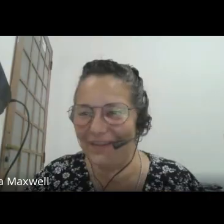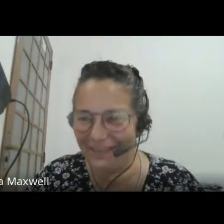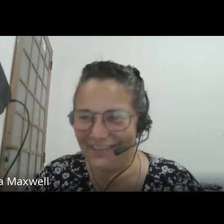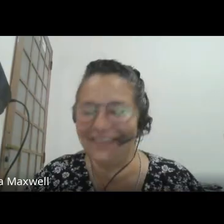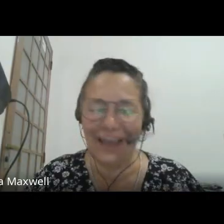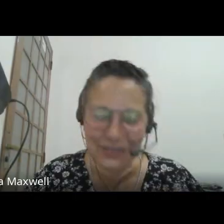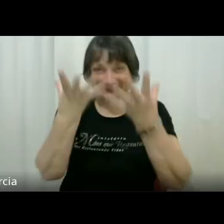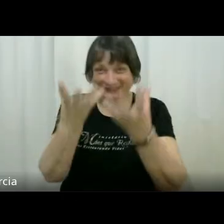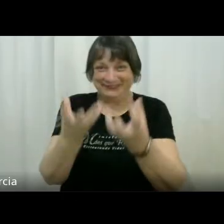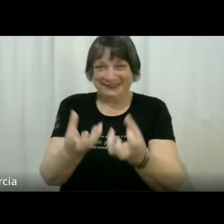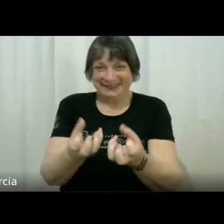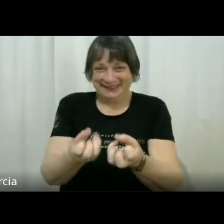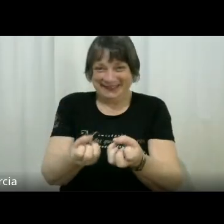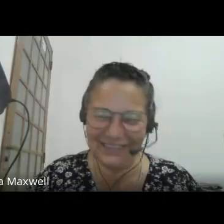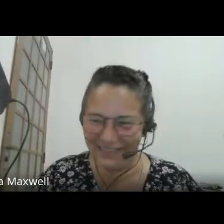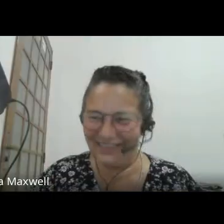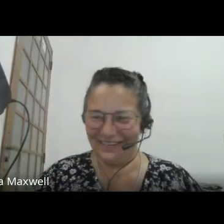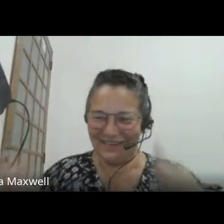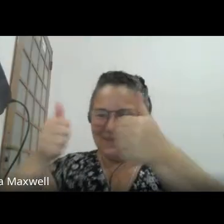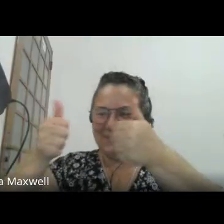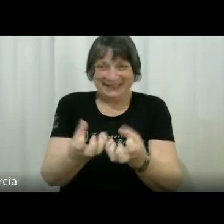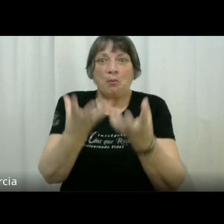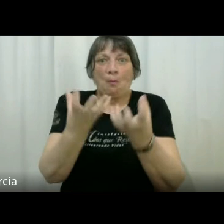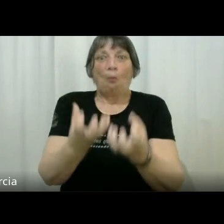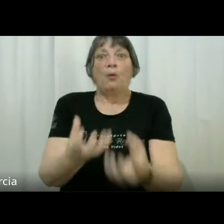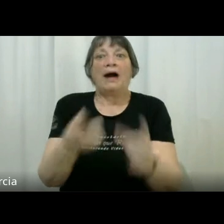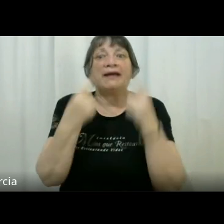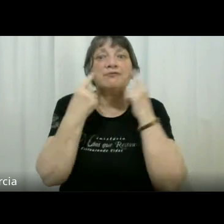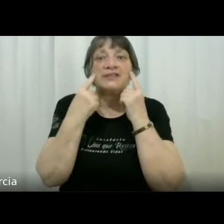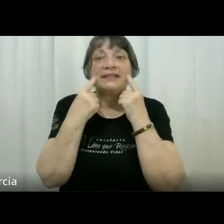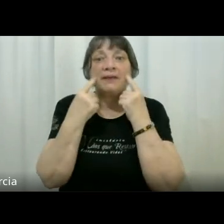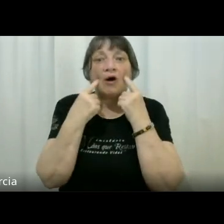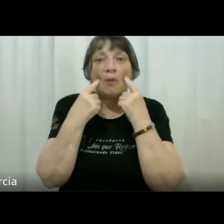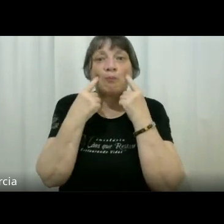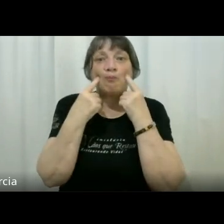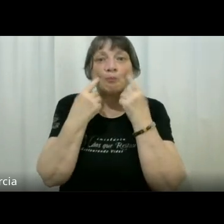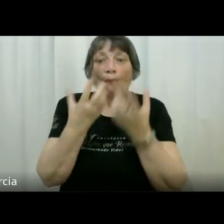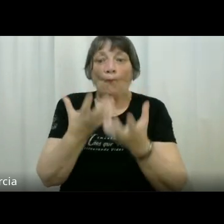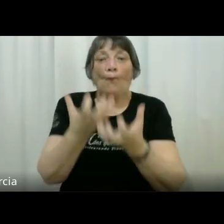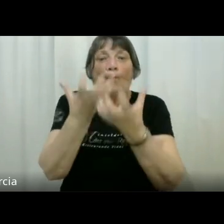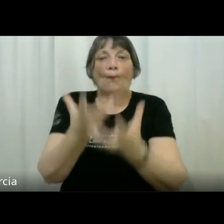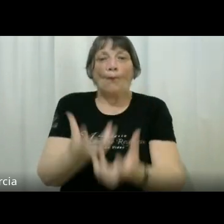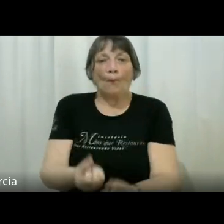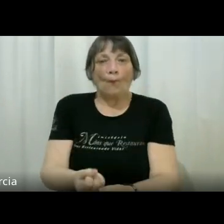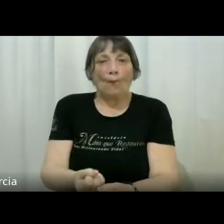Seco. Isso, Entendi, tá bom. seco. Aí você também, ó,